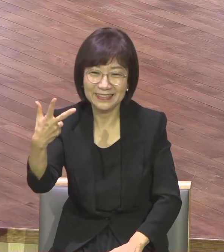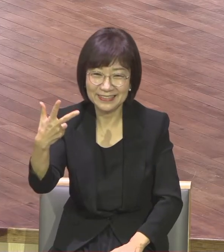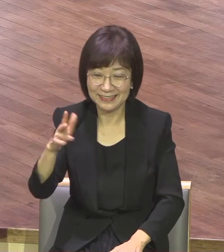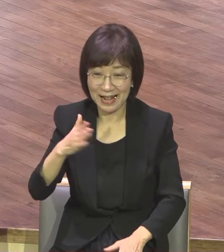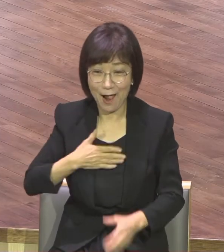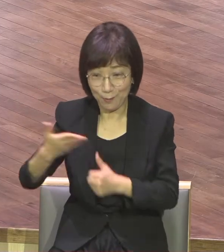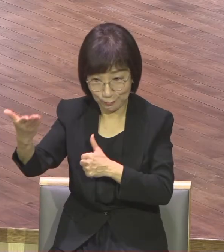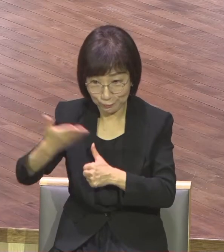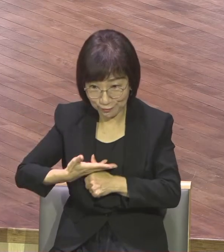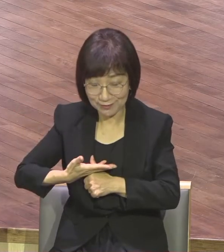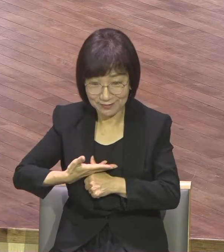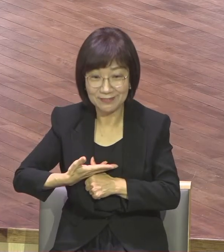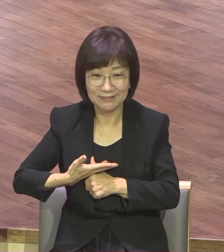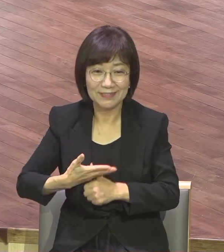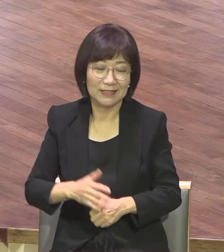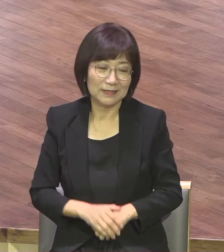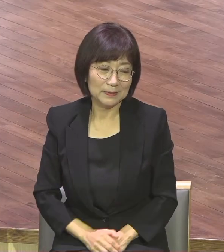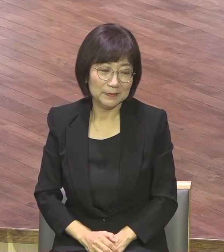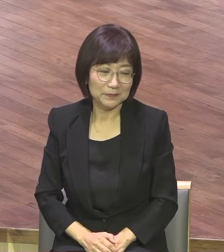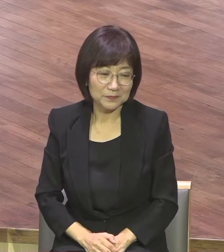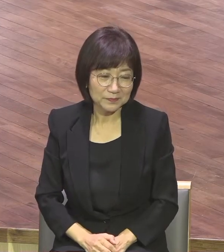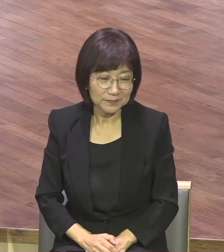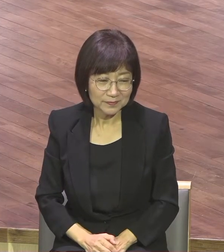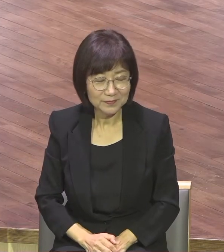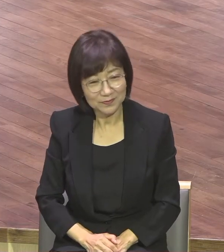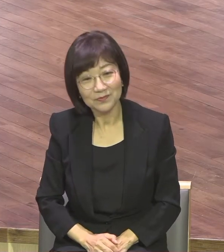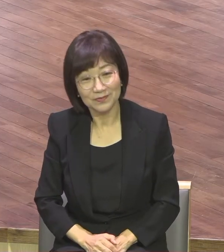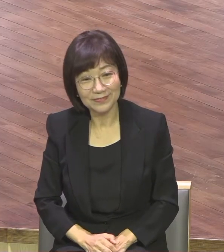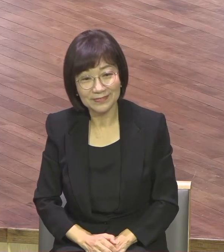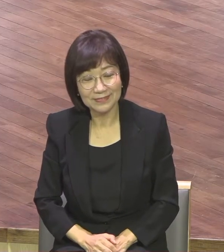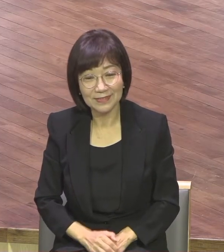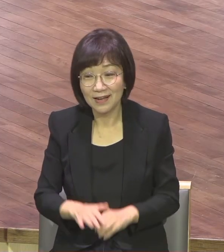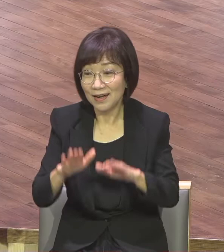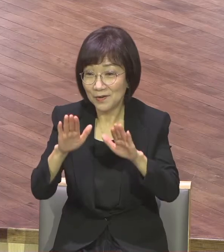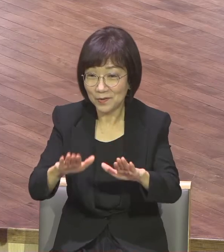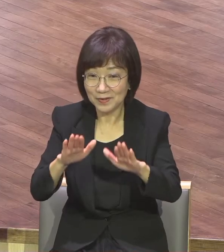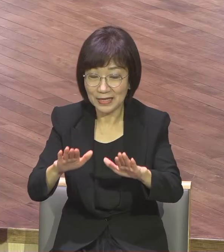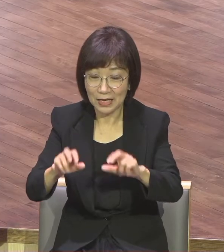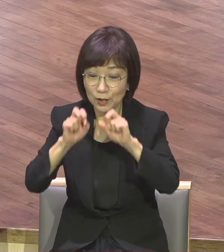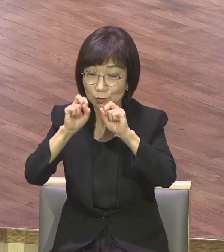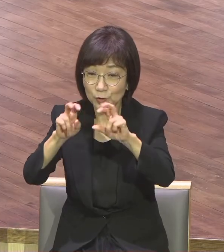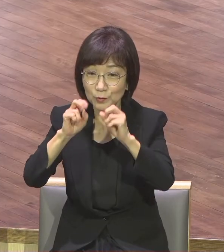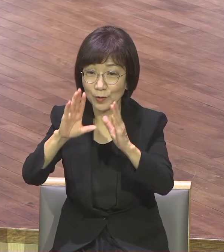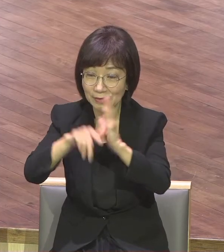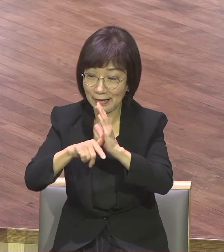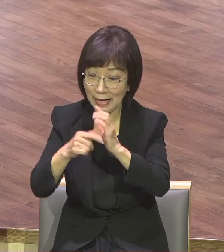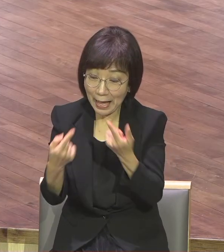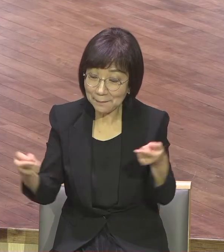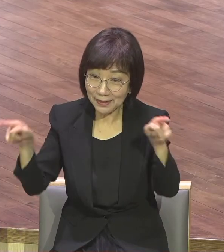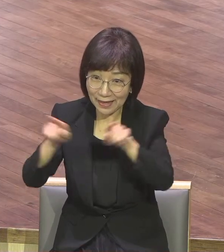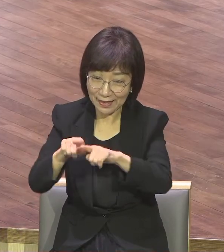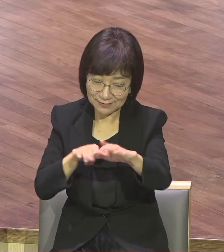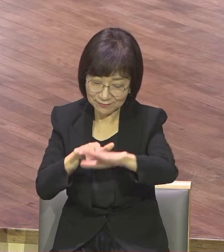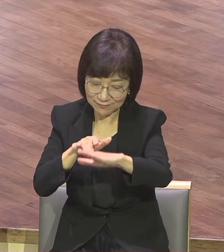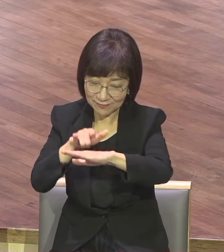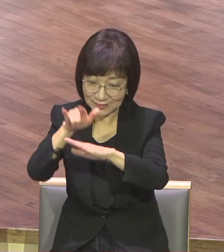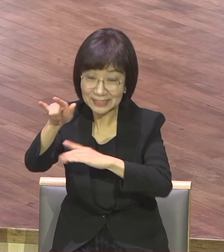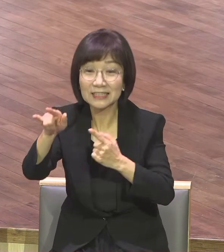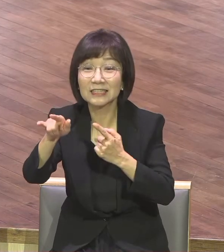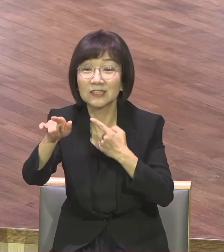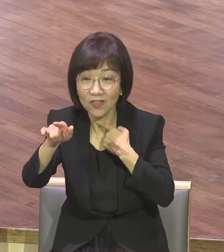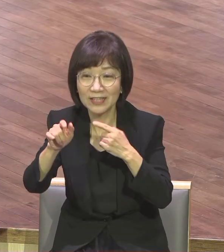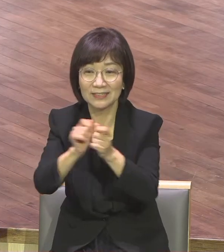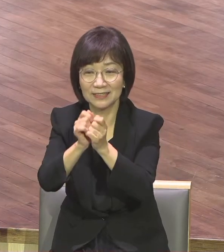삼았더라고요. 이번에 전도 캠프팀을 참석한 분들도 그래요. 참 우리 차세대